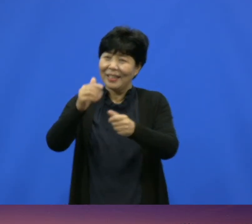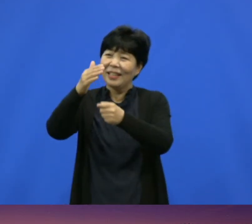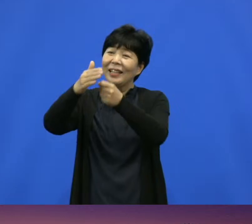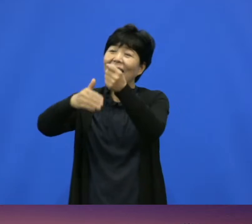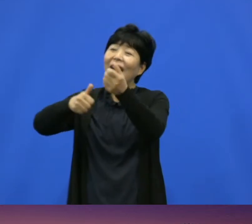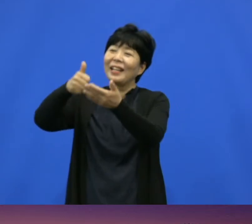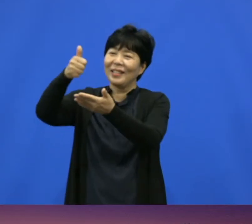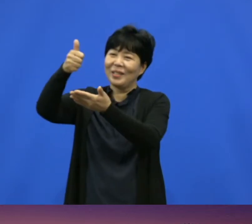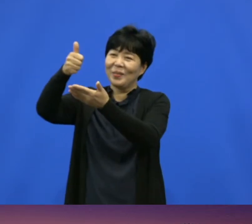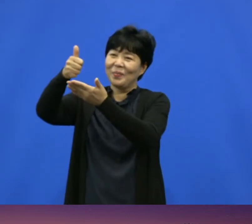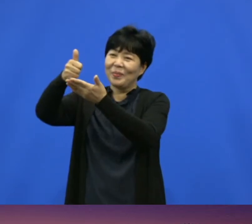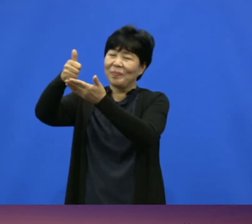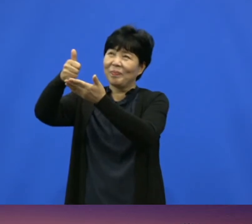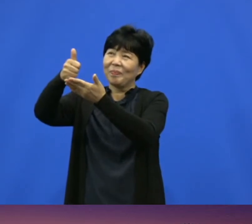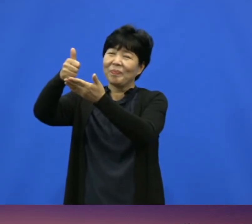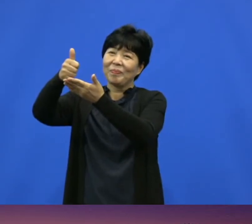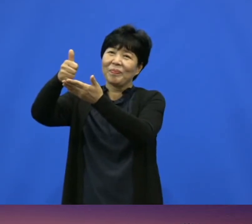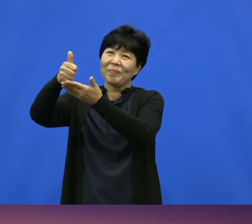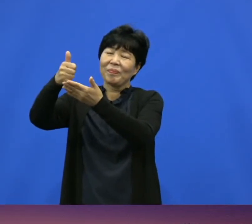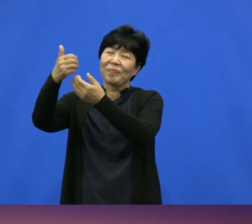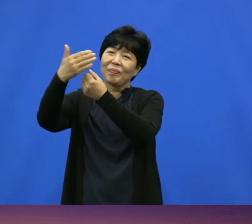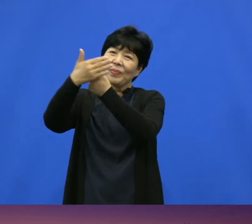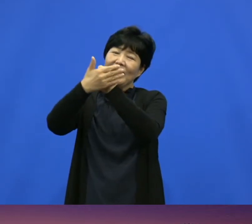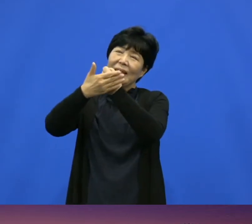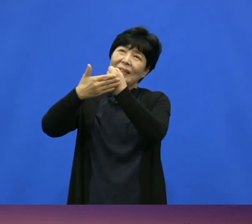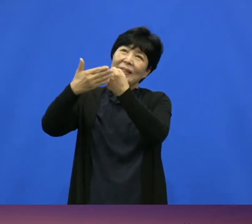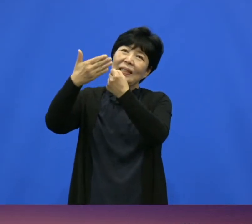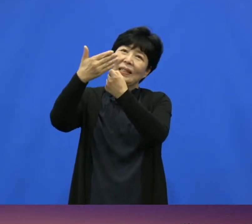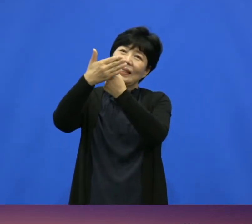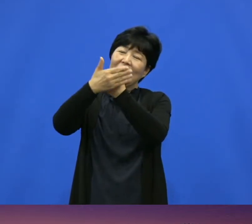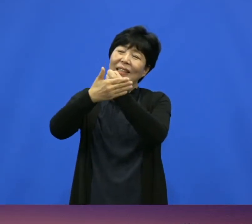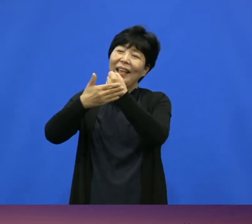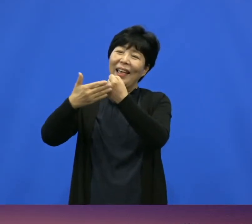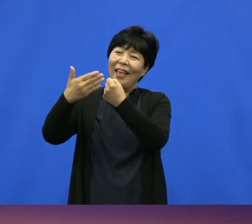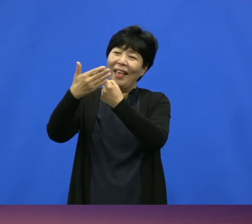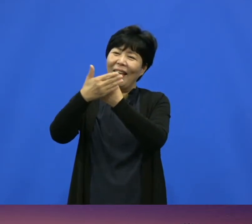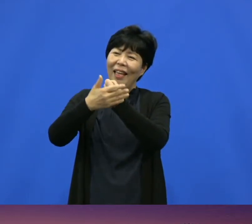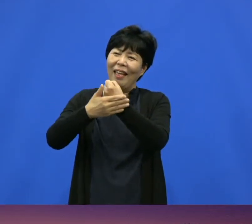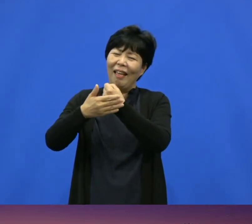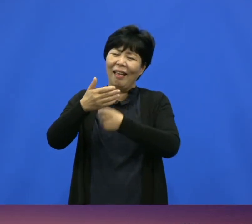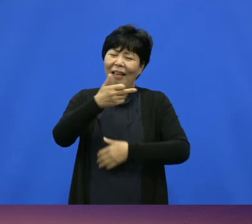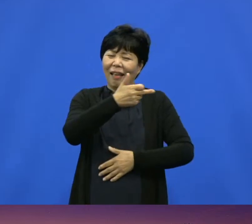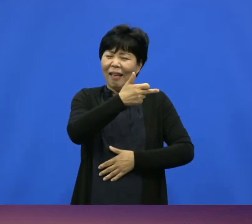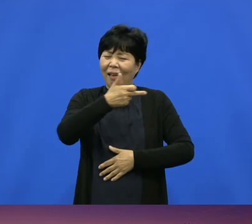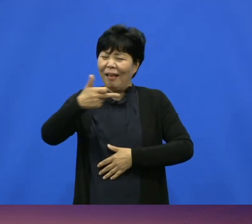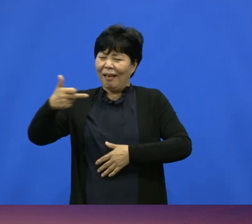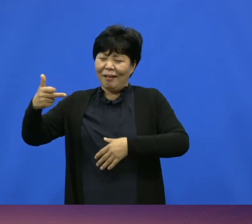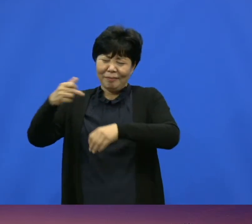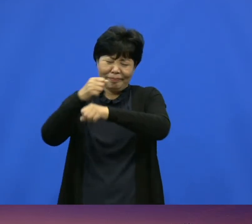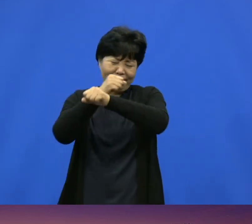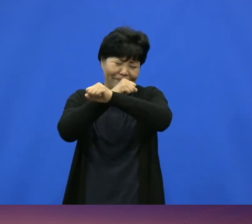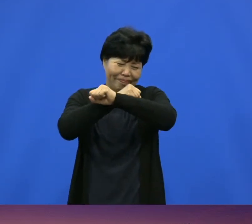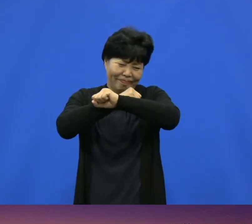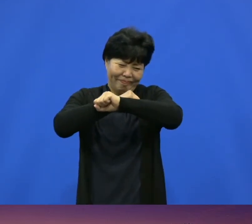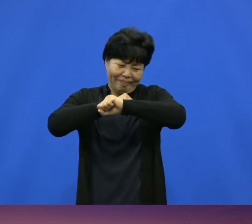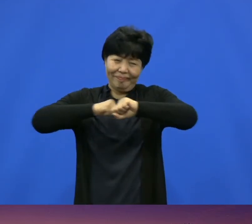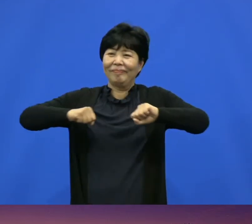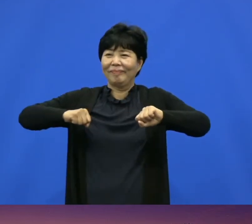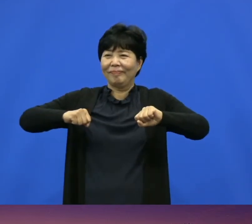때문에, 하나님의 은혜의 바다에서는 익사할 수가 없어요. 하나님이 우리를 품어주신다는